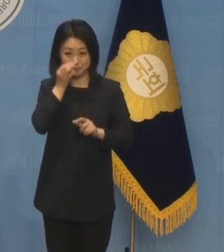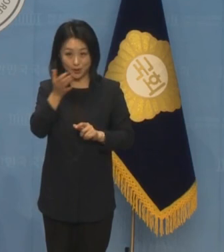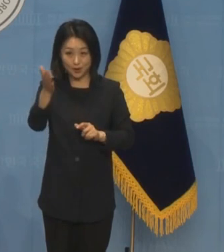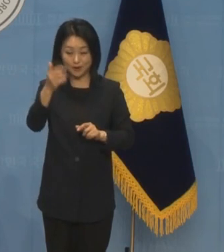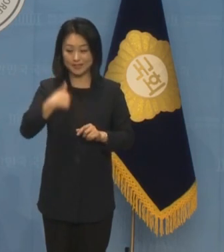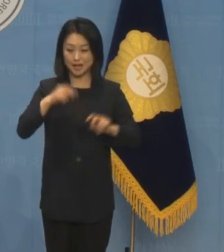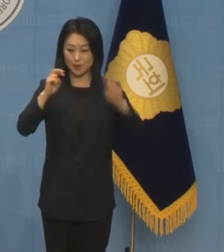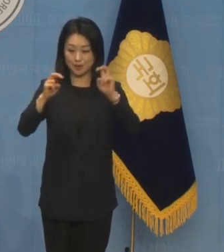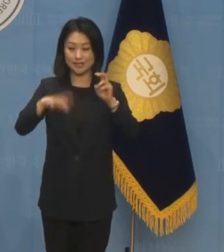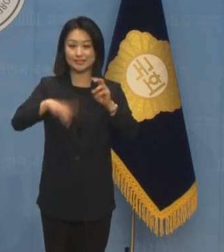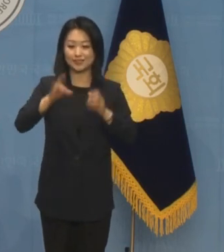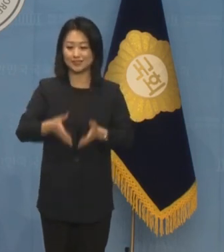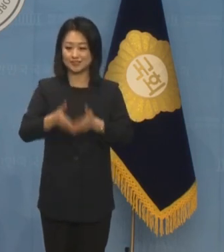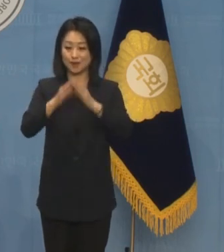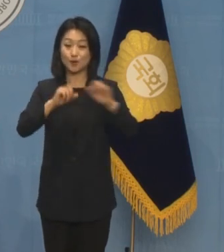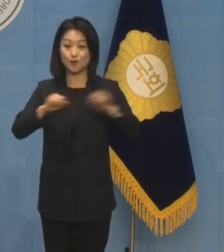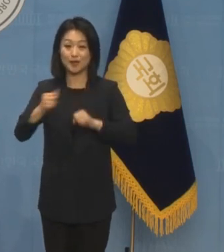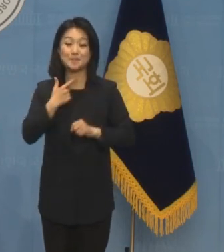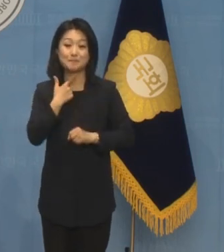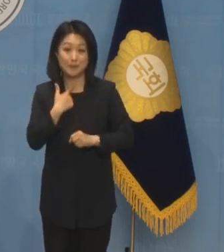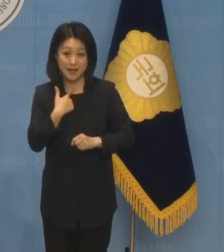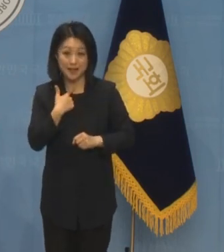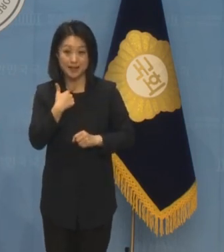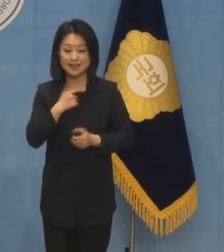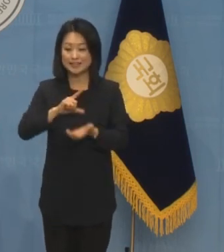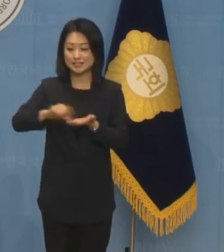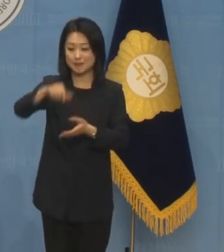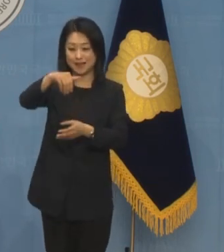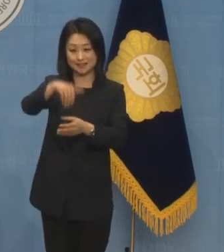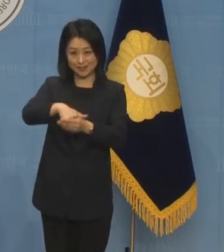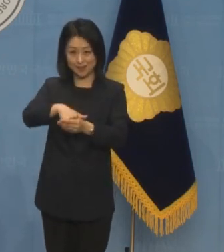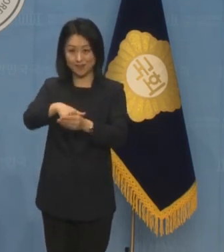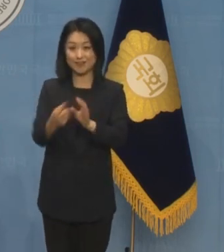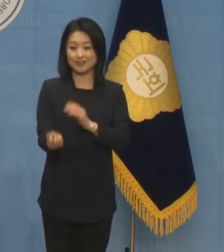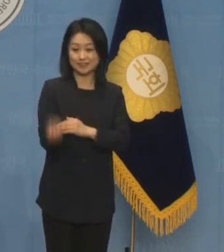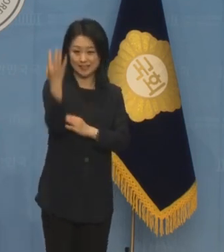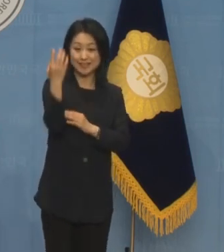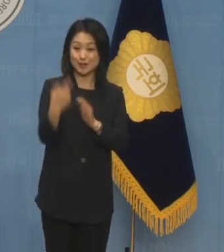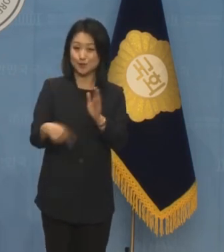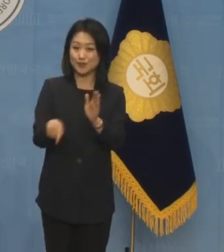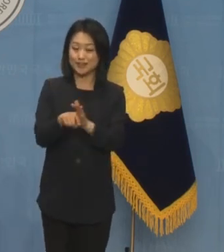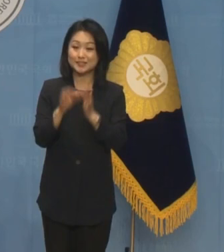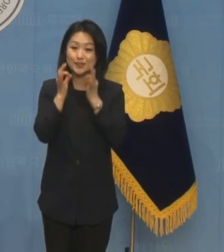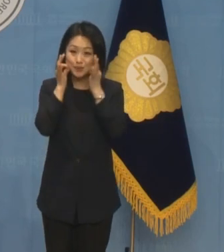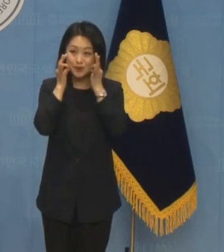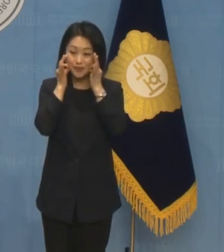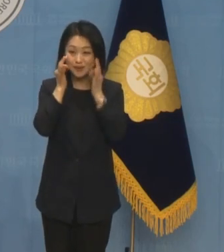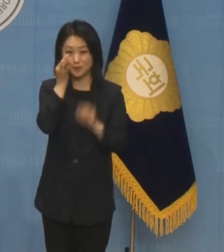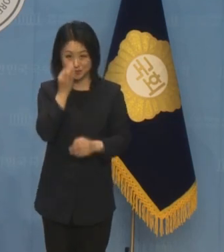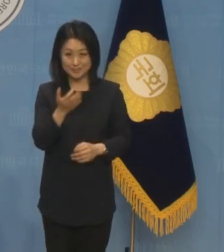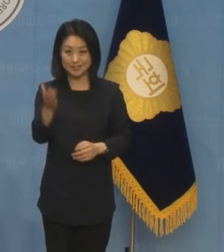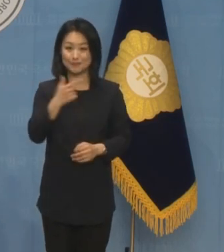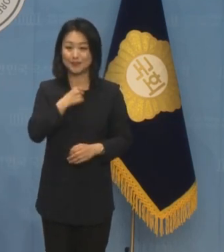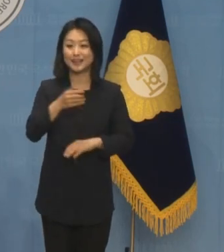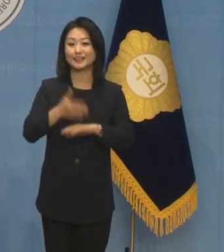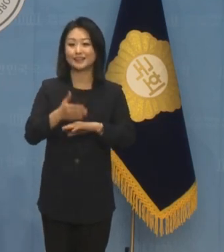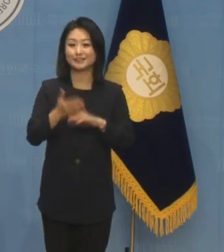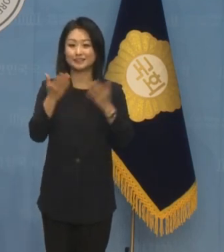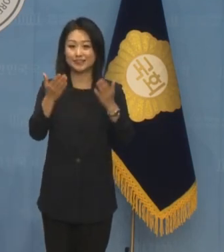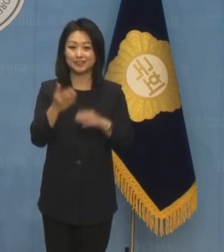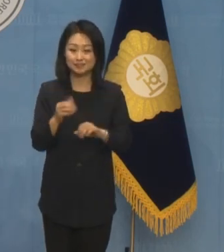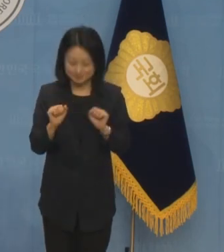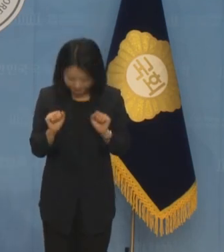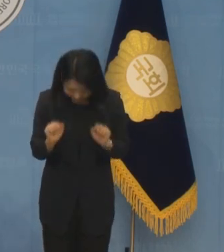이끌어온 경영자의 자세로 지방선거라는 도전을 멋지게 성공시켜 보이겠습니다. 감사합니다.